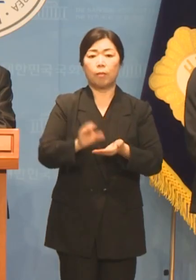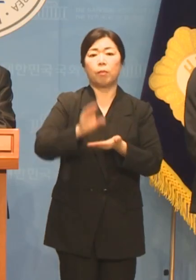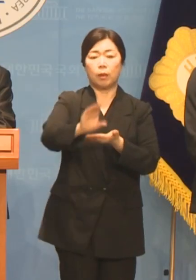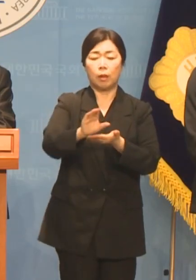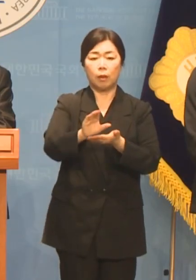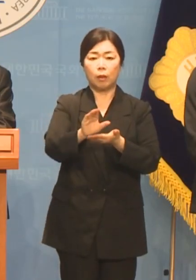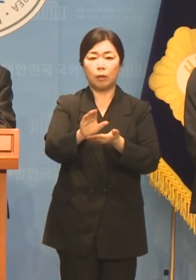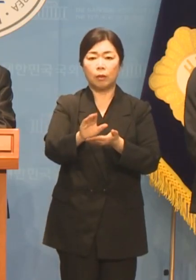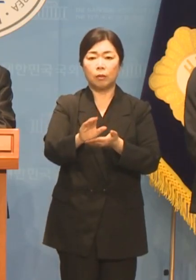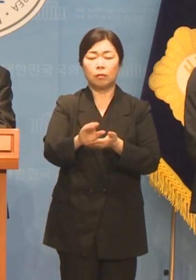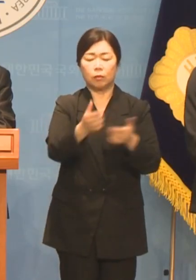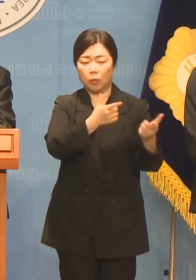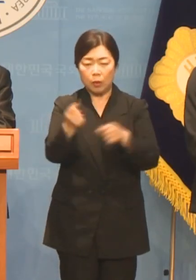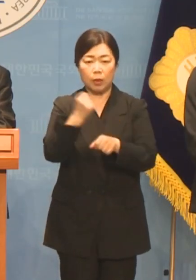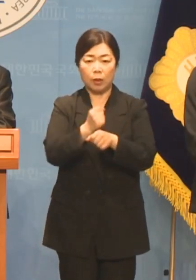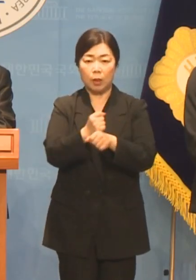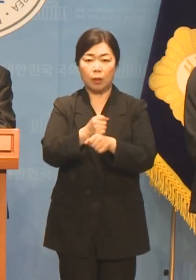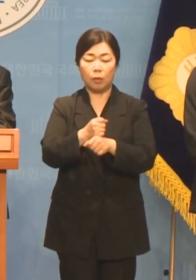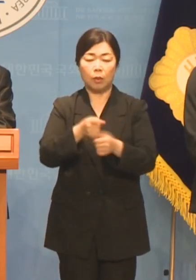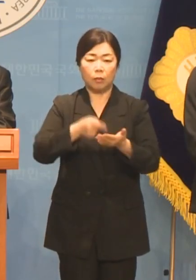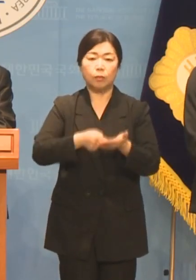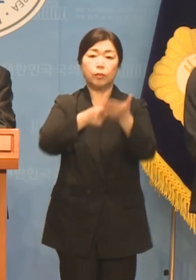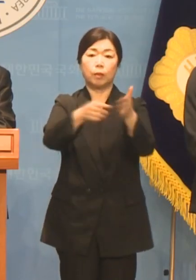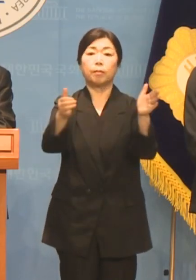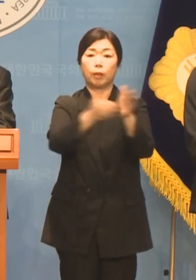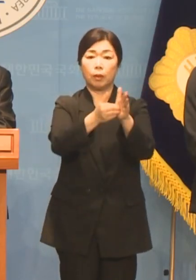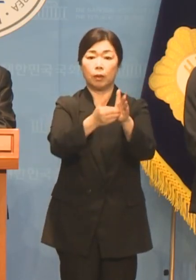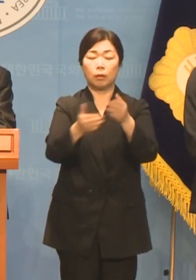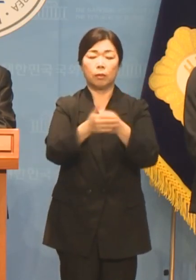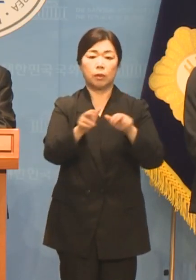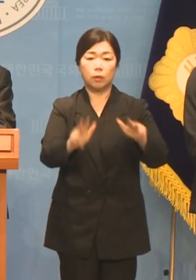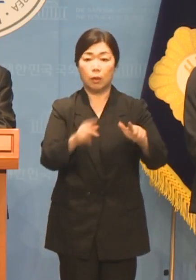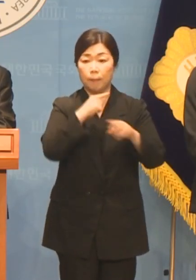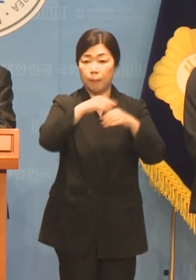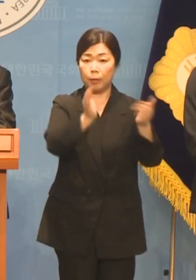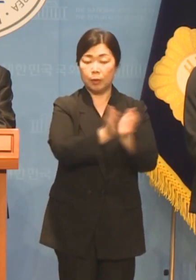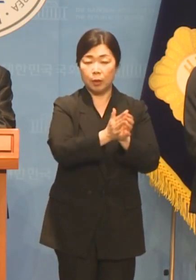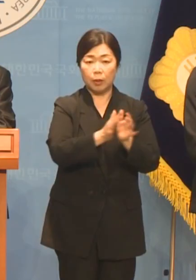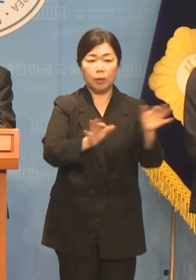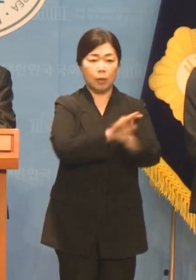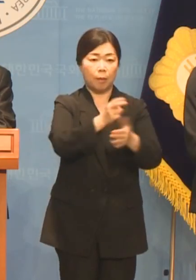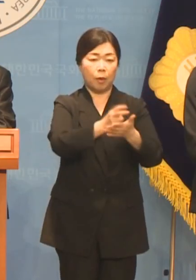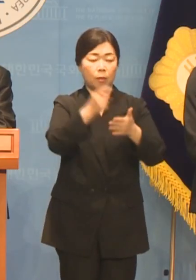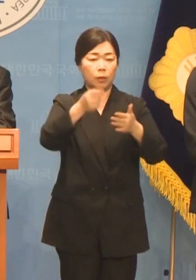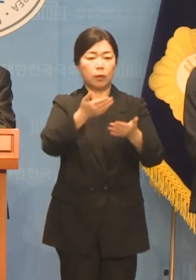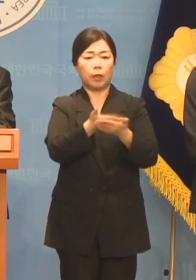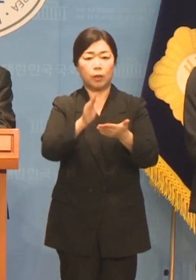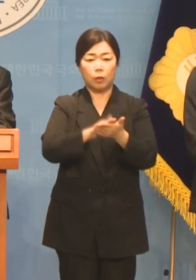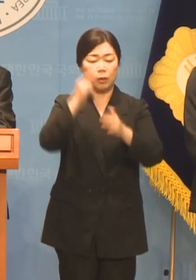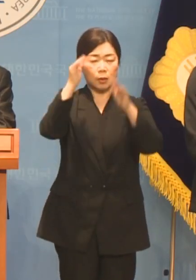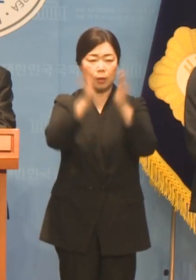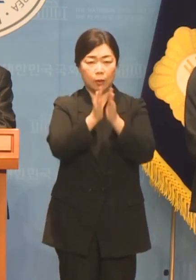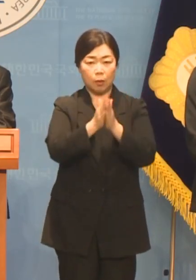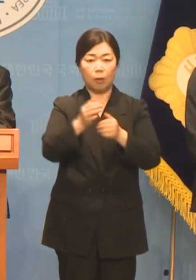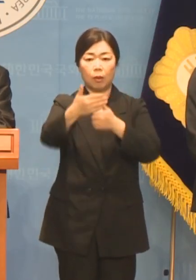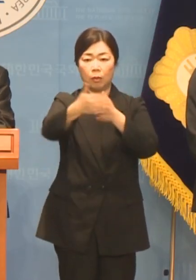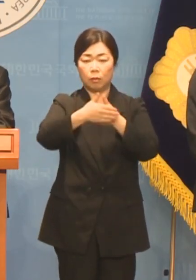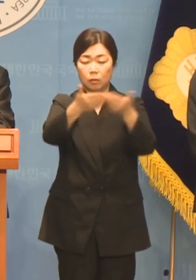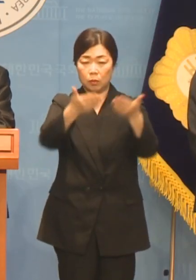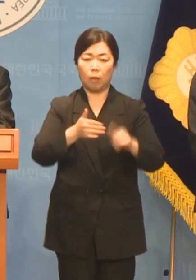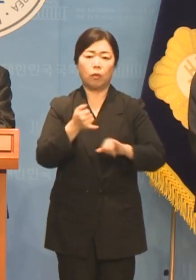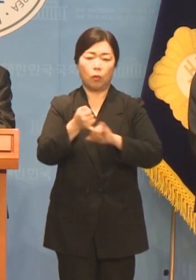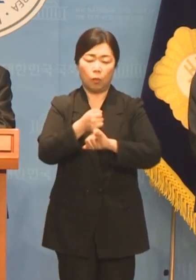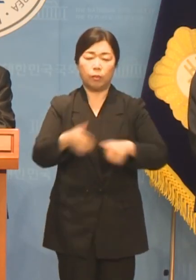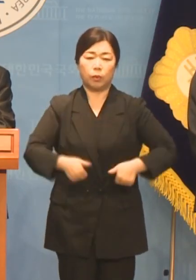쏘아 올렸습니다. 이제 국민의힘이 상법 개정 찬성의 공을 쏘아 올려 화답할 차례입니다.